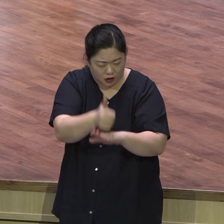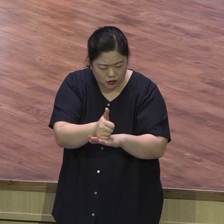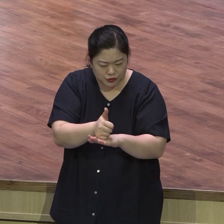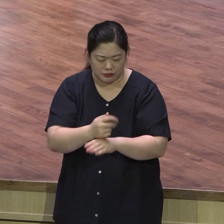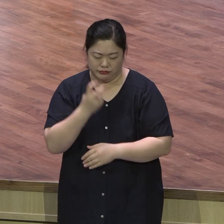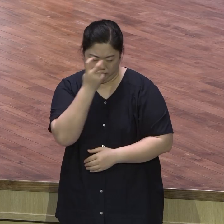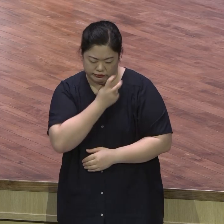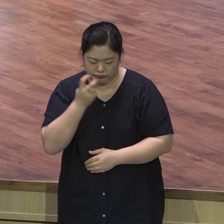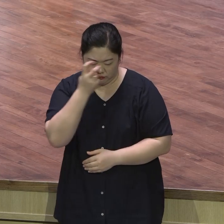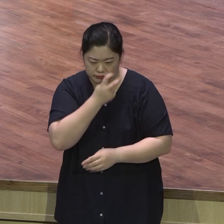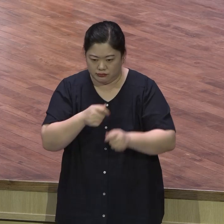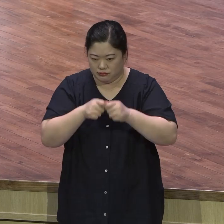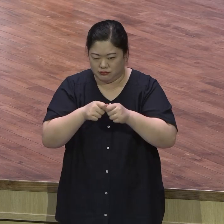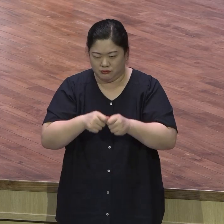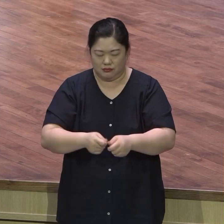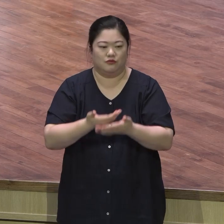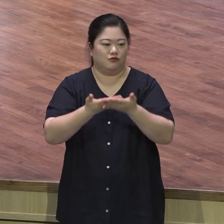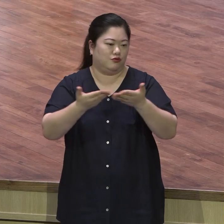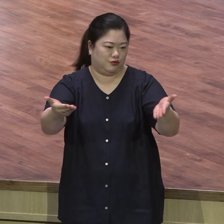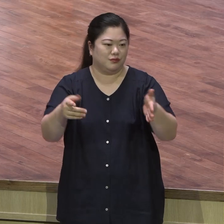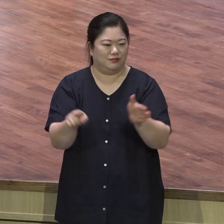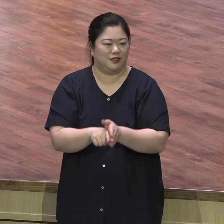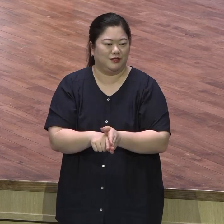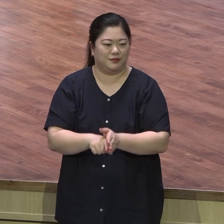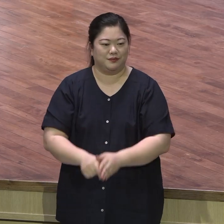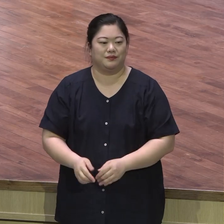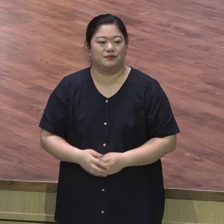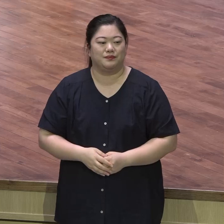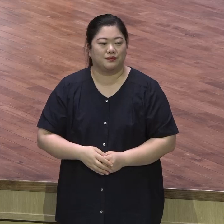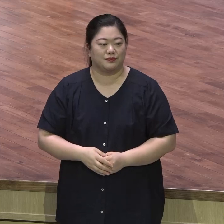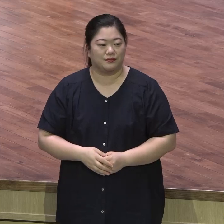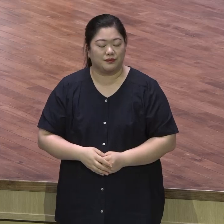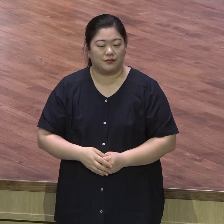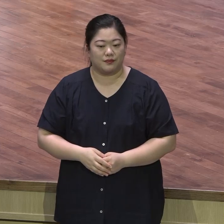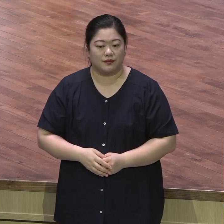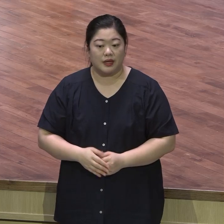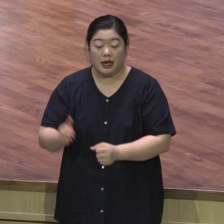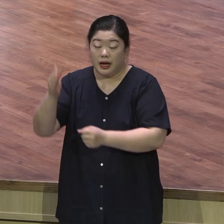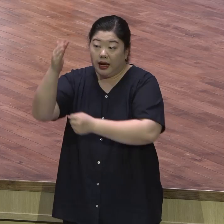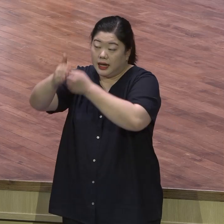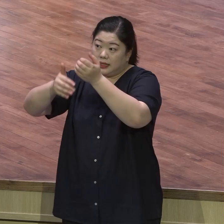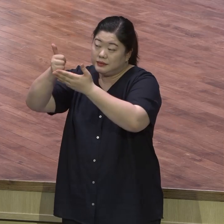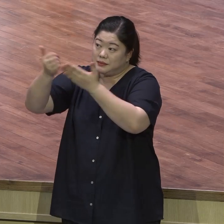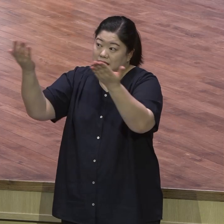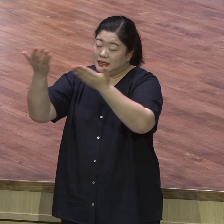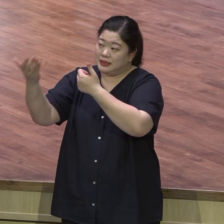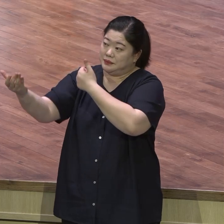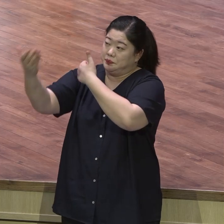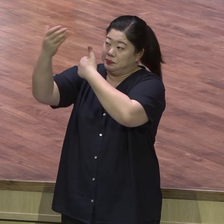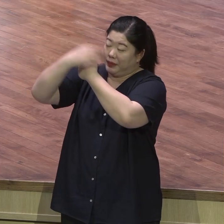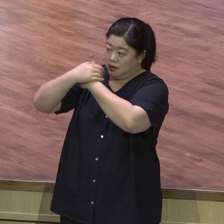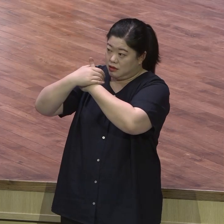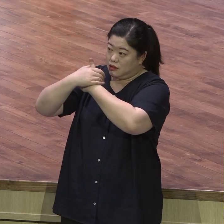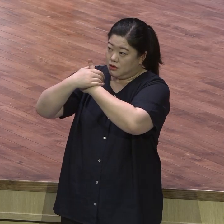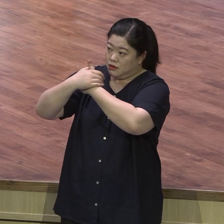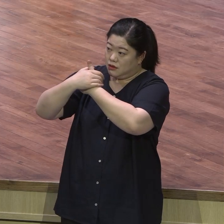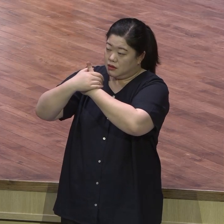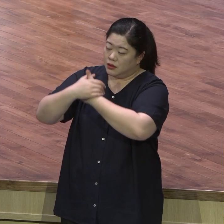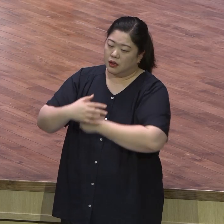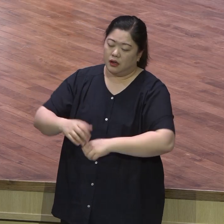세밀하게 구체적으로 마지막 주신 우리의 미션을 잘 할 수 있도록 여러분의 사업을 간섭하실 때